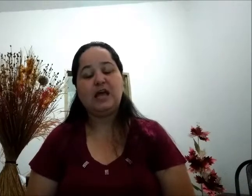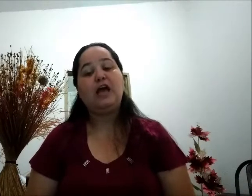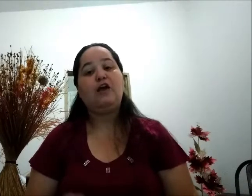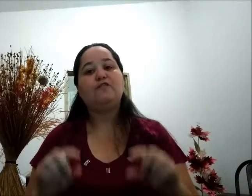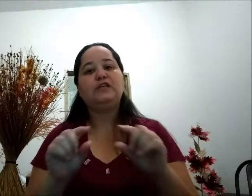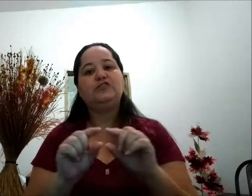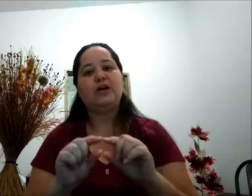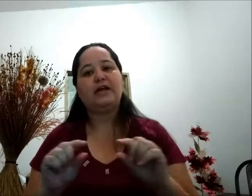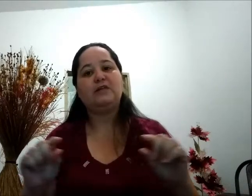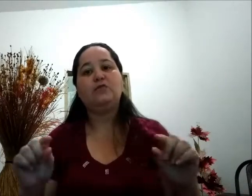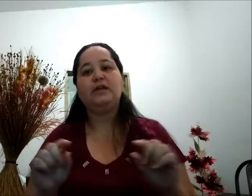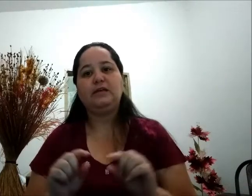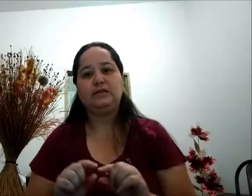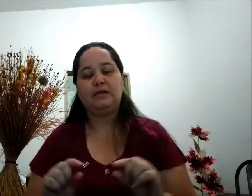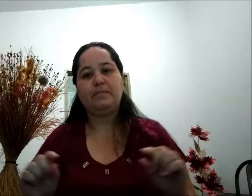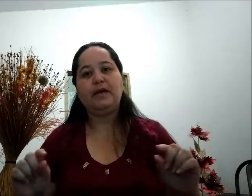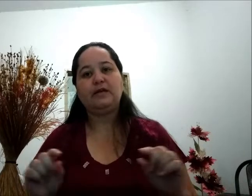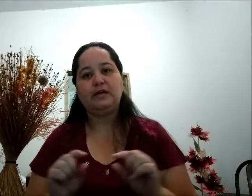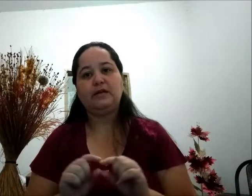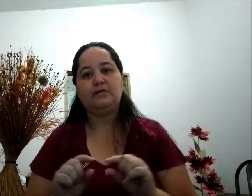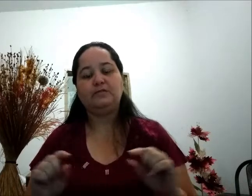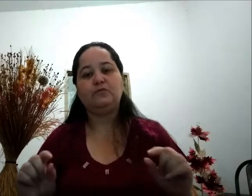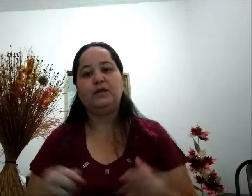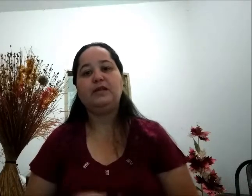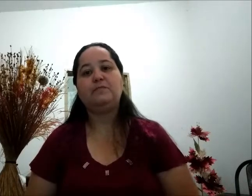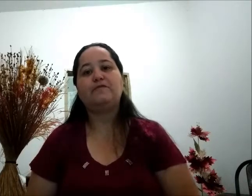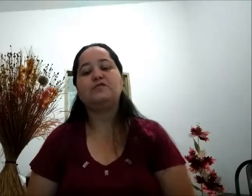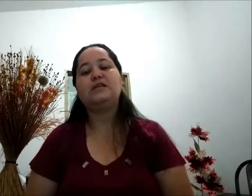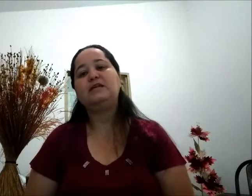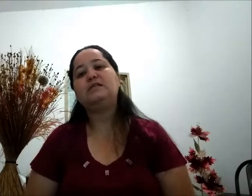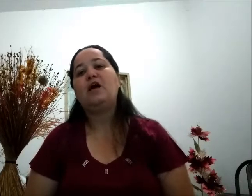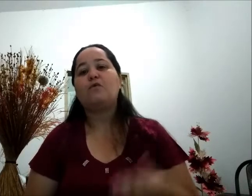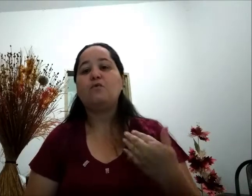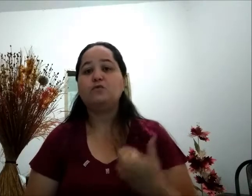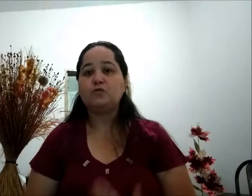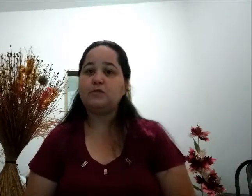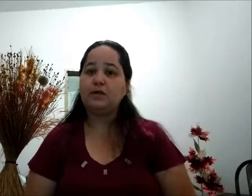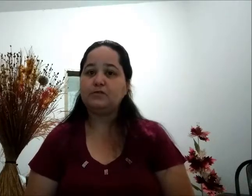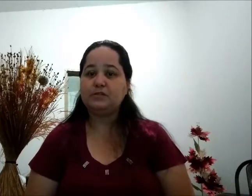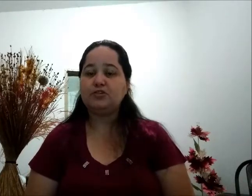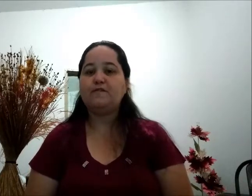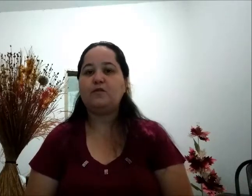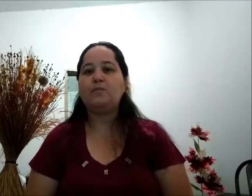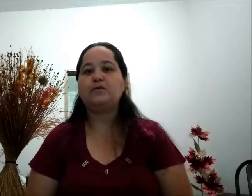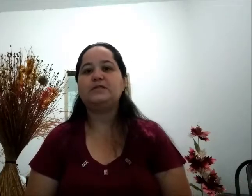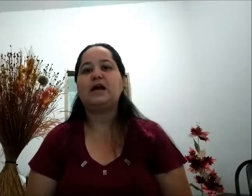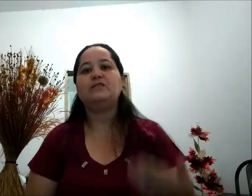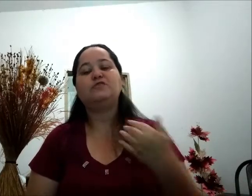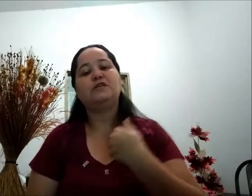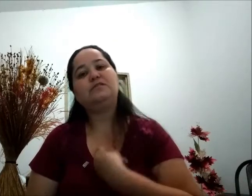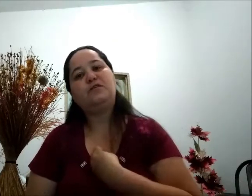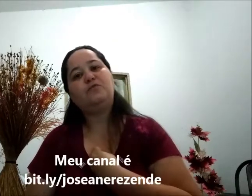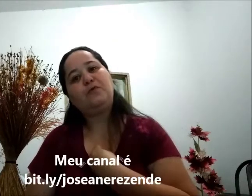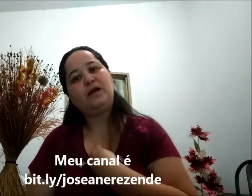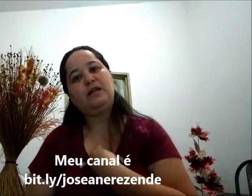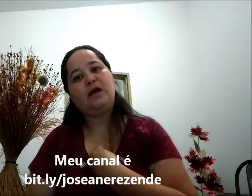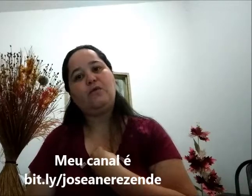Eu vou deixar aqui no link também, aqui um link para vocês, com alguns conteúdos que já foram postados e estão no meu canal